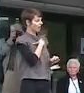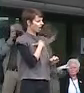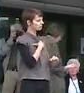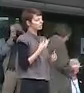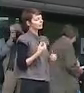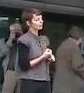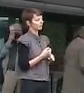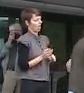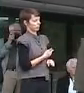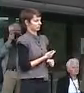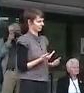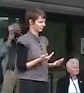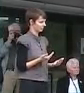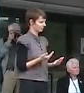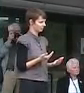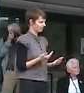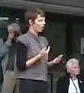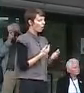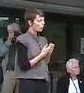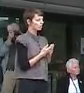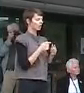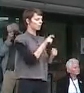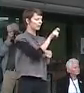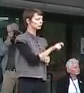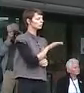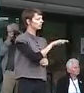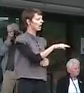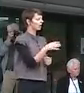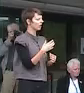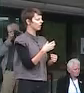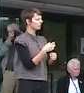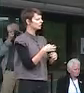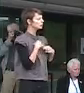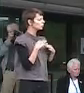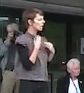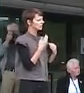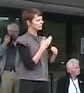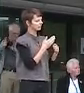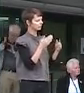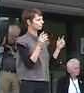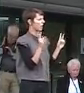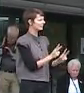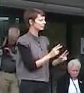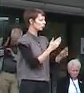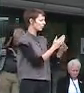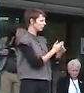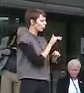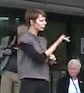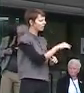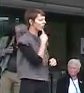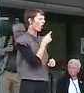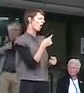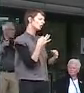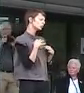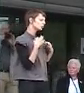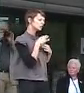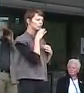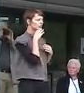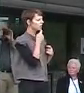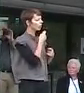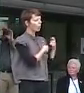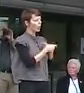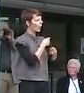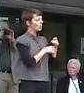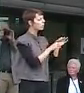zur Versorgung von Menschen mit gesundheitlichen Handicaps. Können sich hinter scheinbar